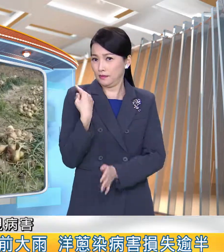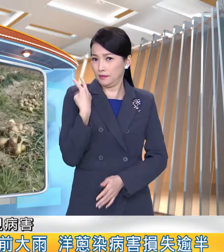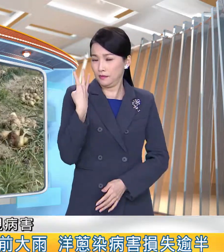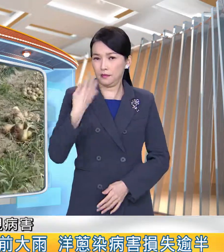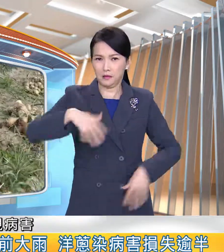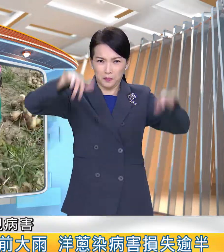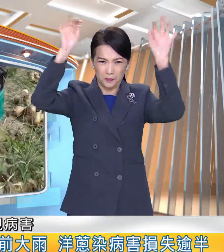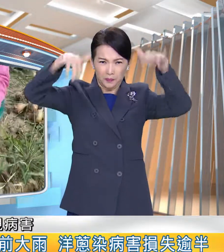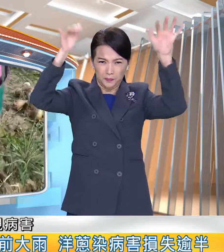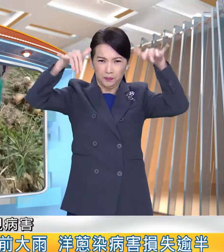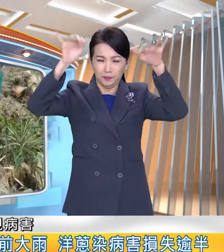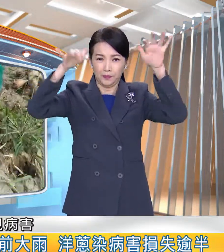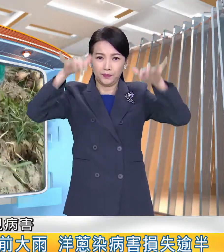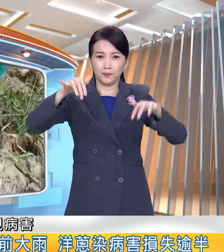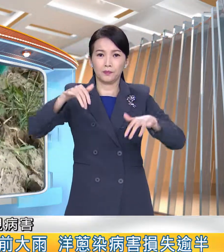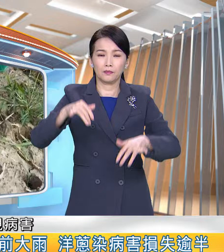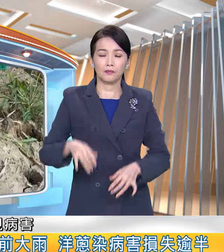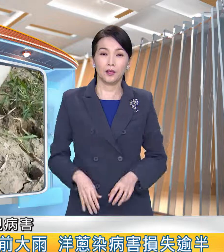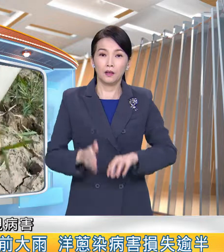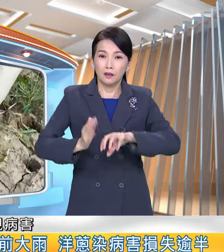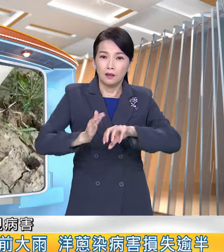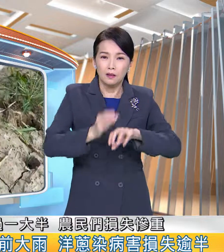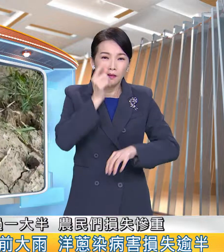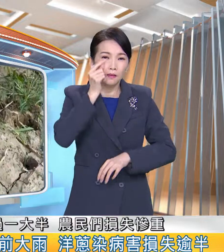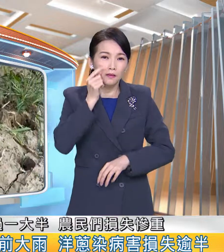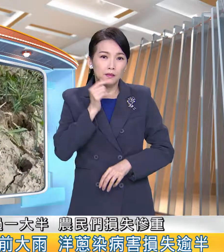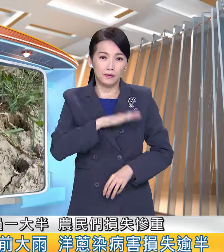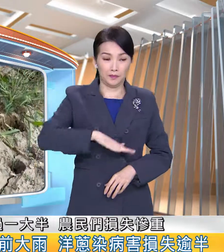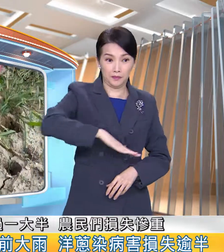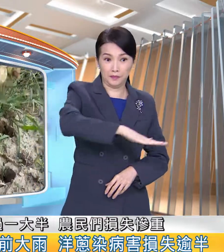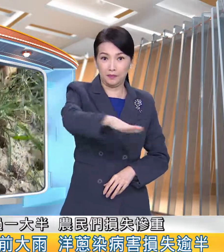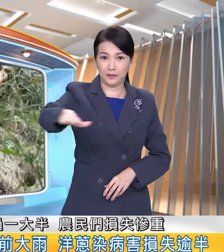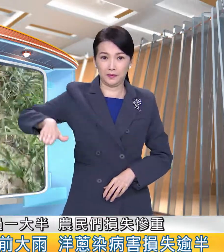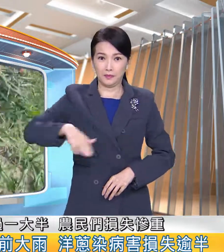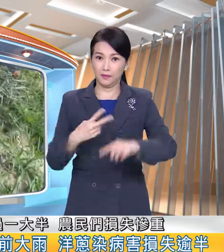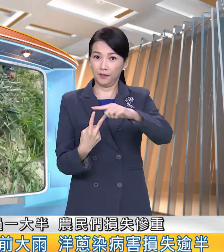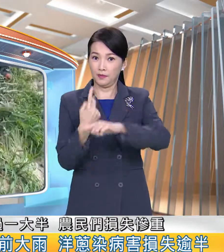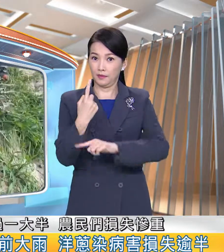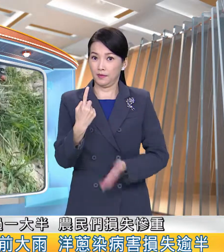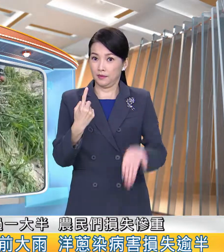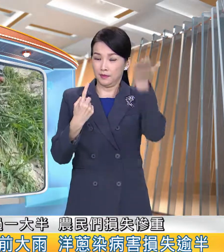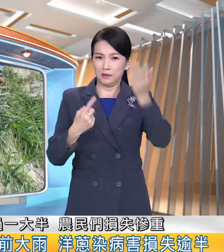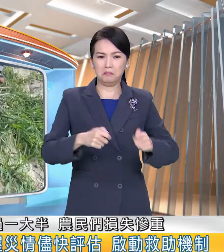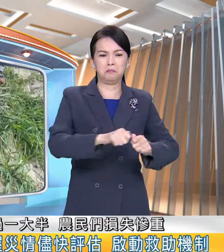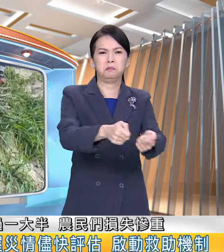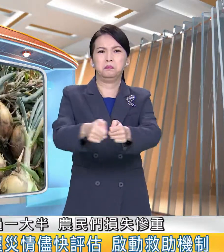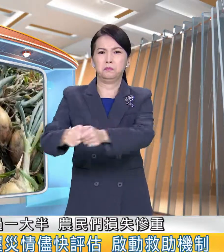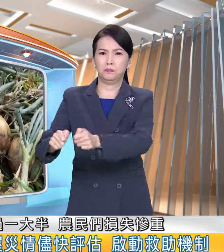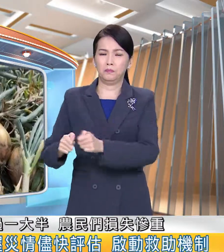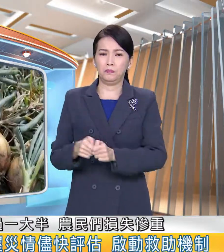现了病害，报销面积超过了一大半，农民们是损失惨